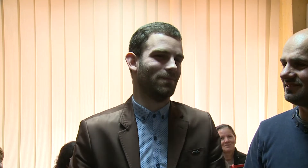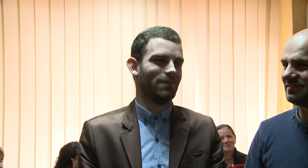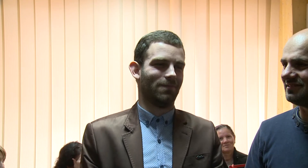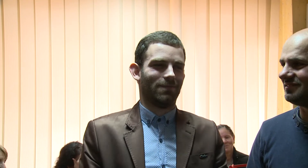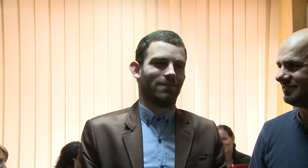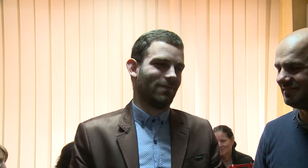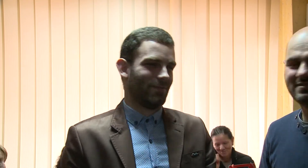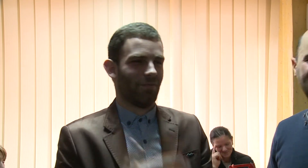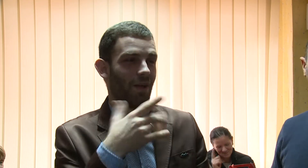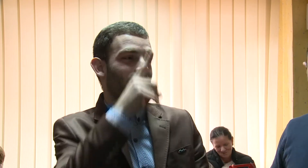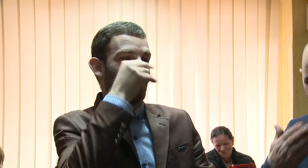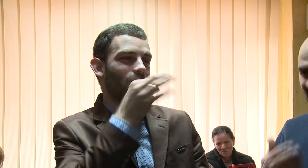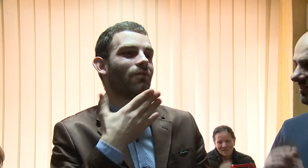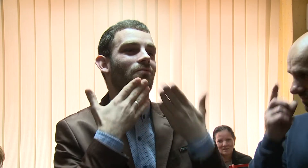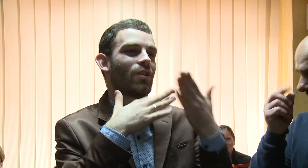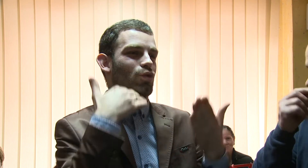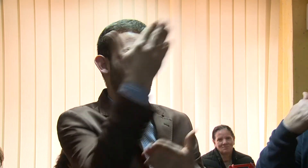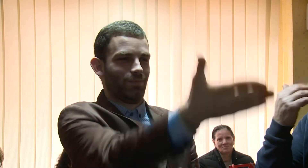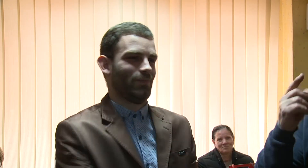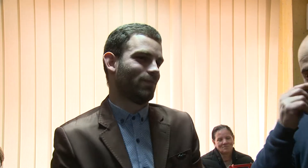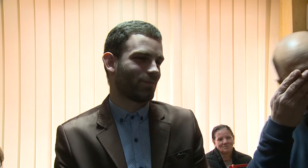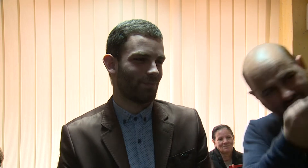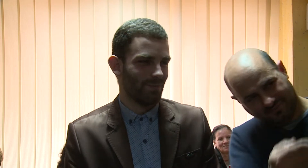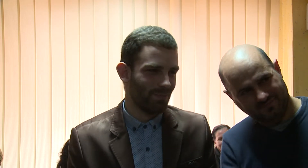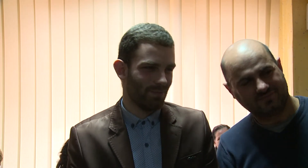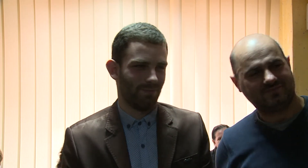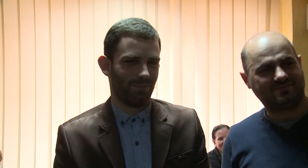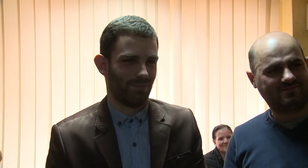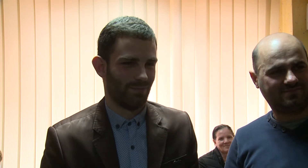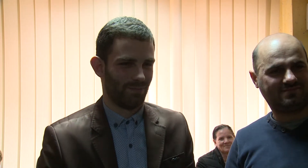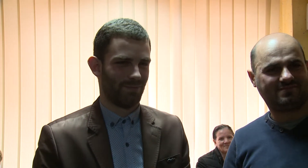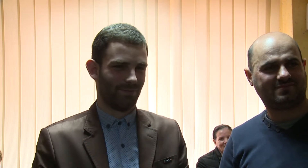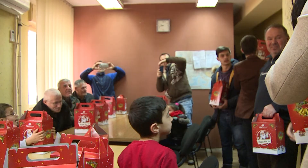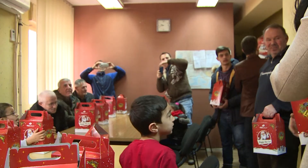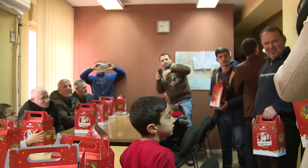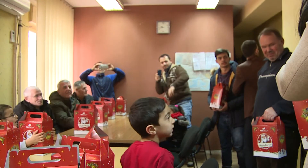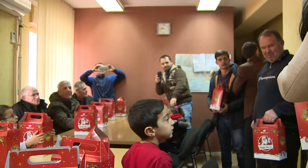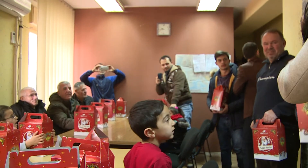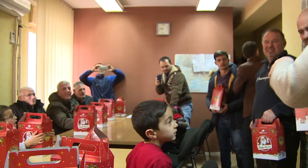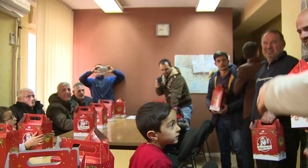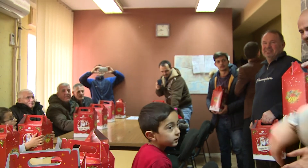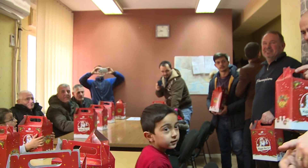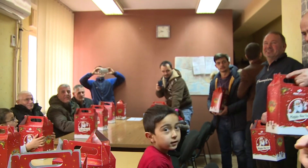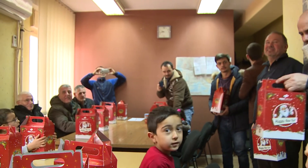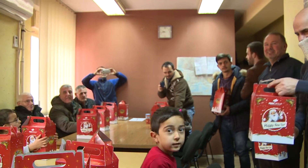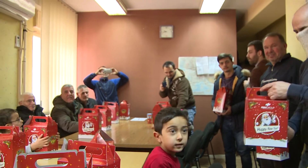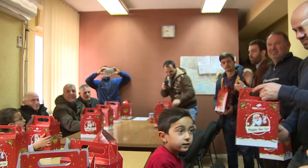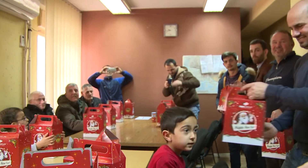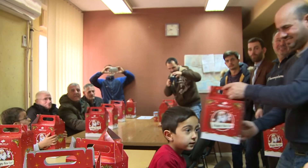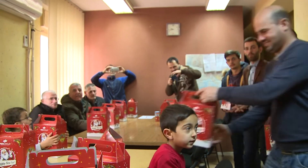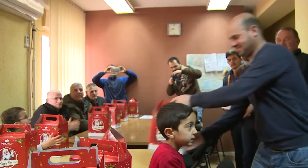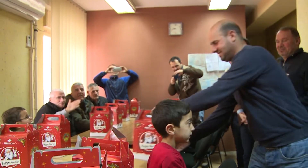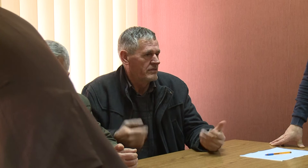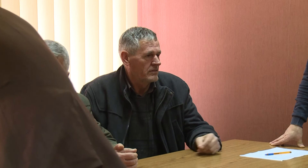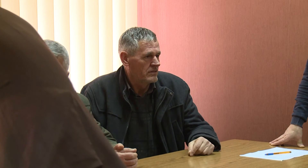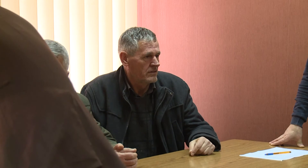Dhe me thonë, falemderit shumë për dhurata dhe gëzuar vitin e ri edhe juve dhe falemderit edhe juve që keni ardhur. Në komunën e Ferizajt konsiderohet se